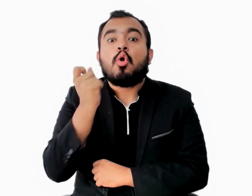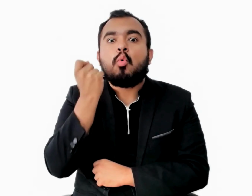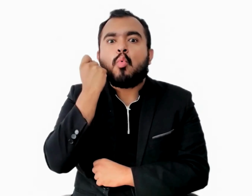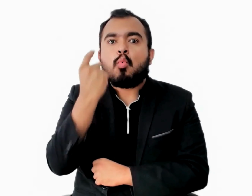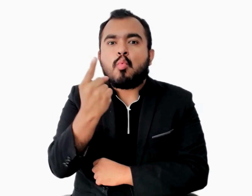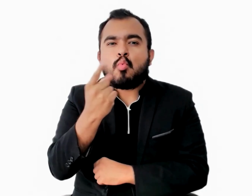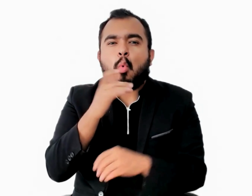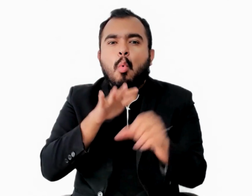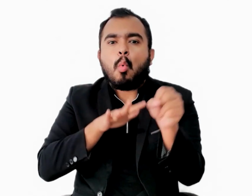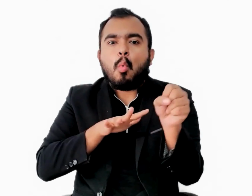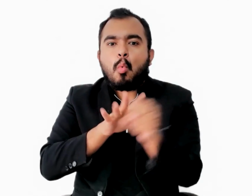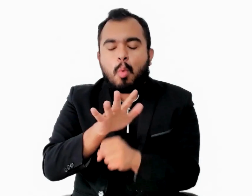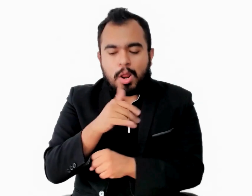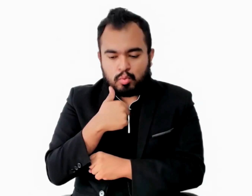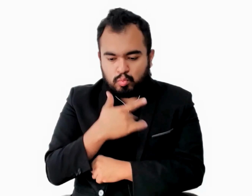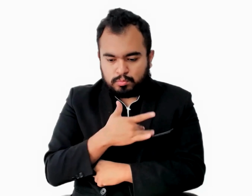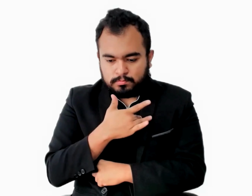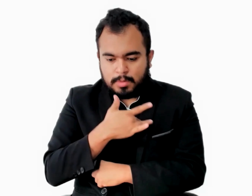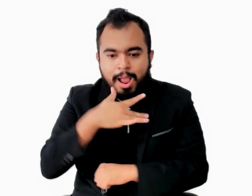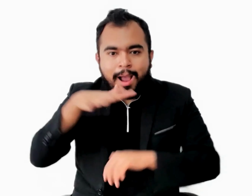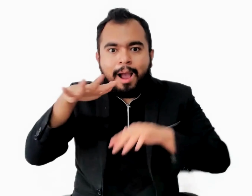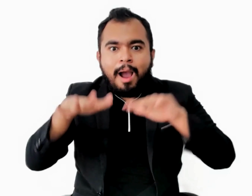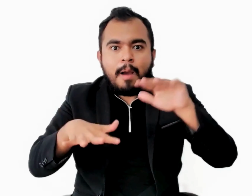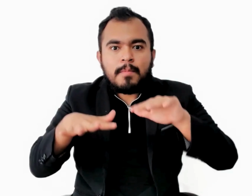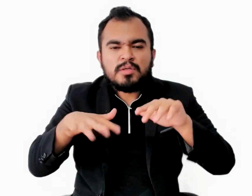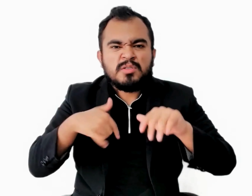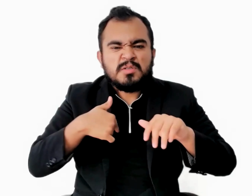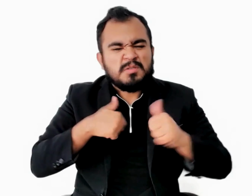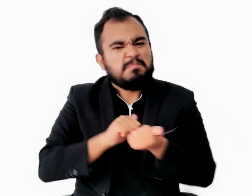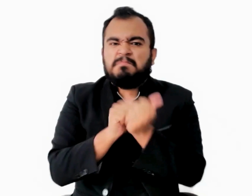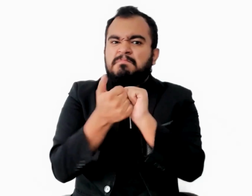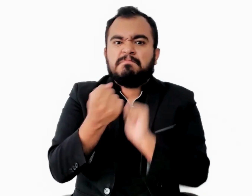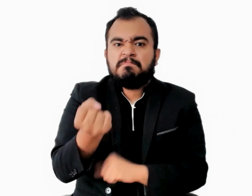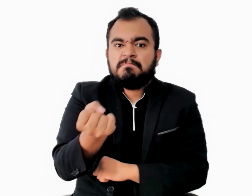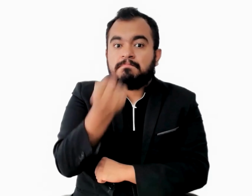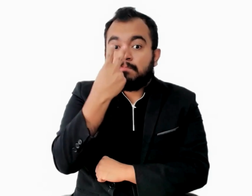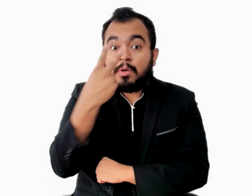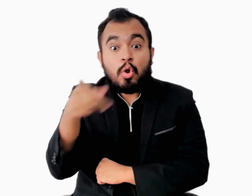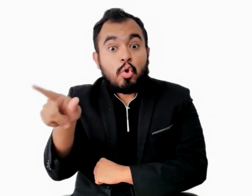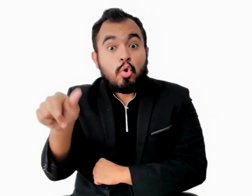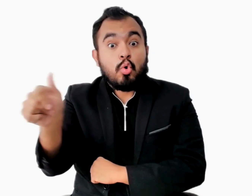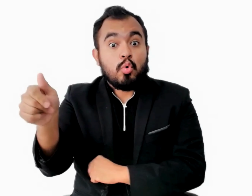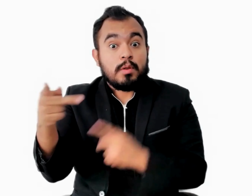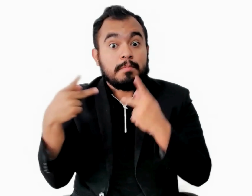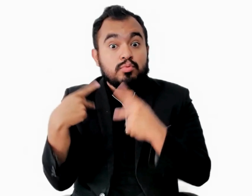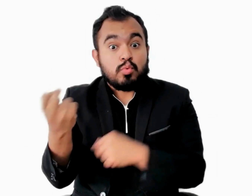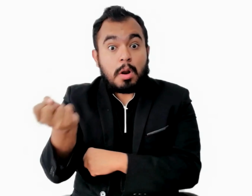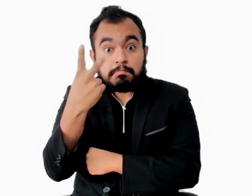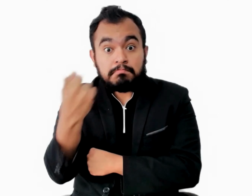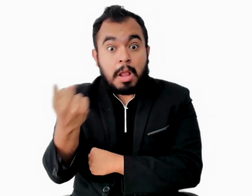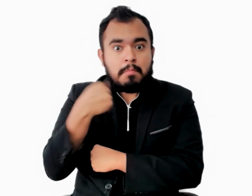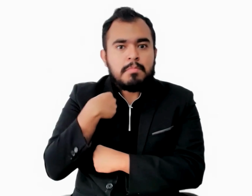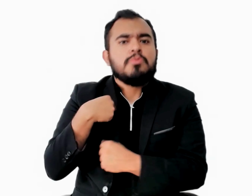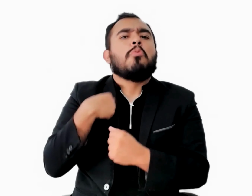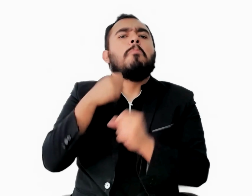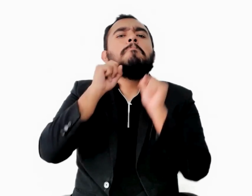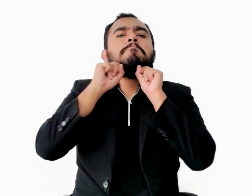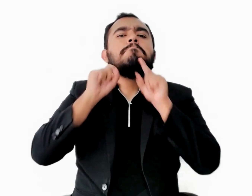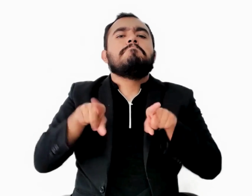bien que yo reacciono, pues a veces también hasta con enojo, ante el enojo de los demás, ¿no? O ante